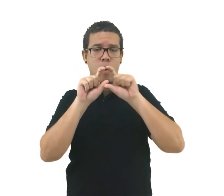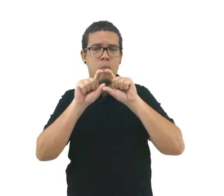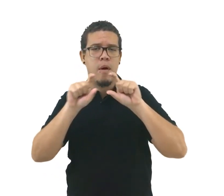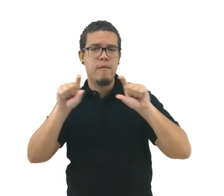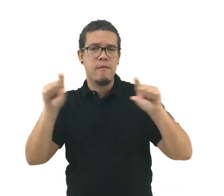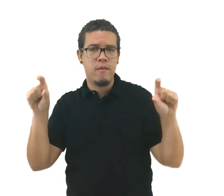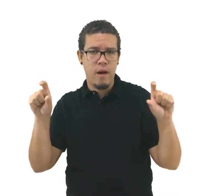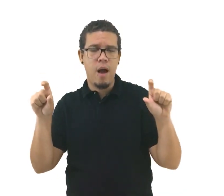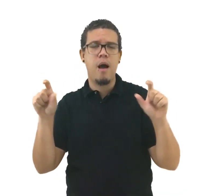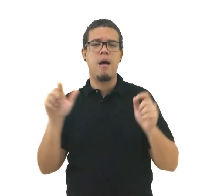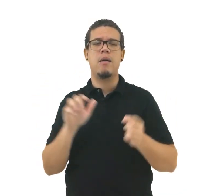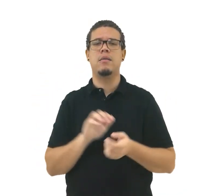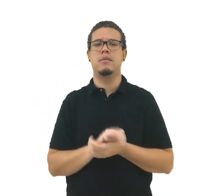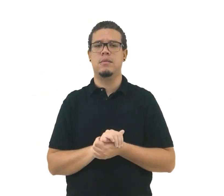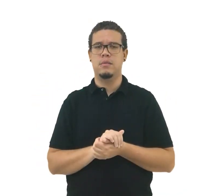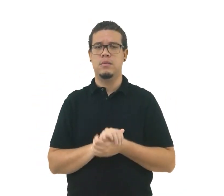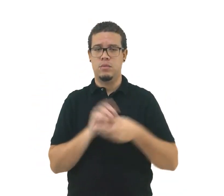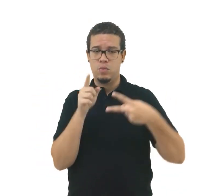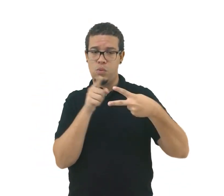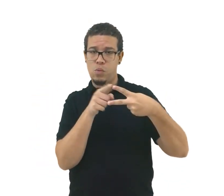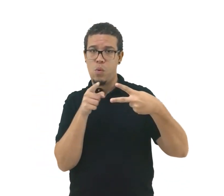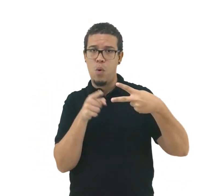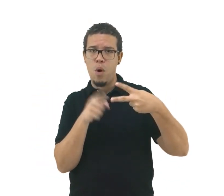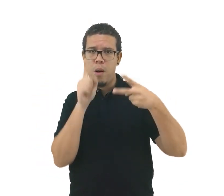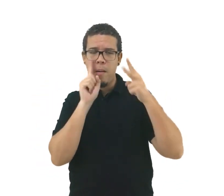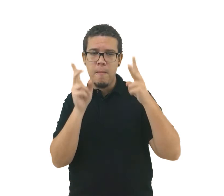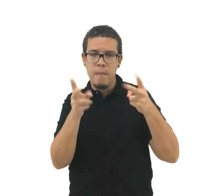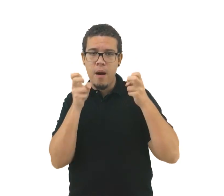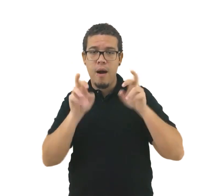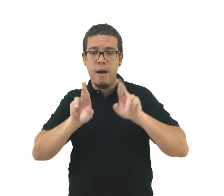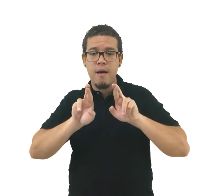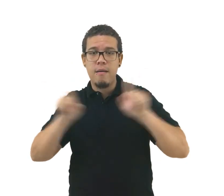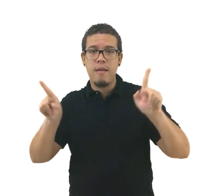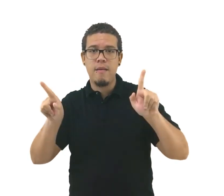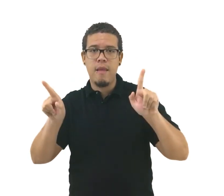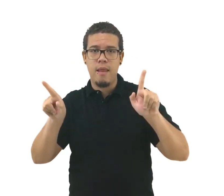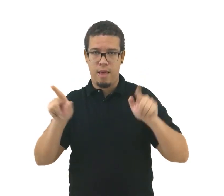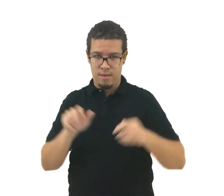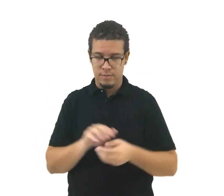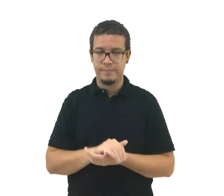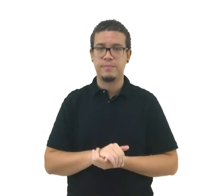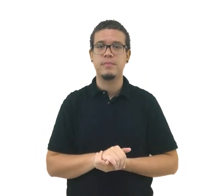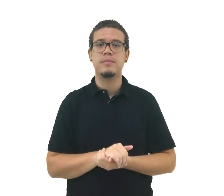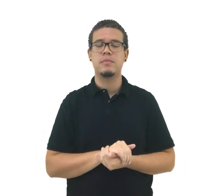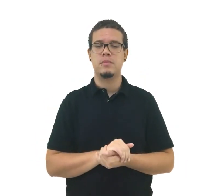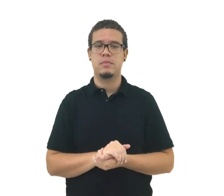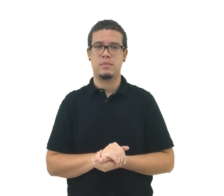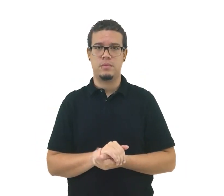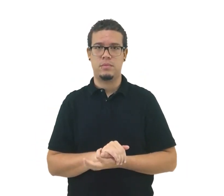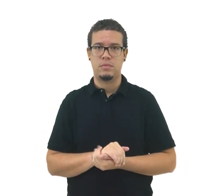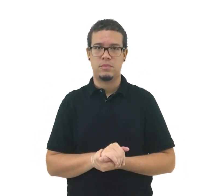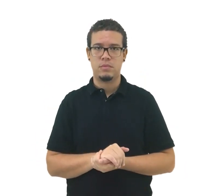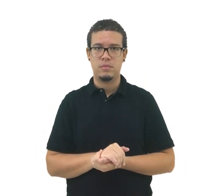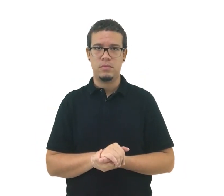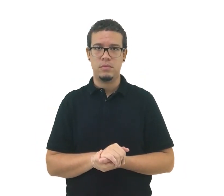relação ao movimento. Vou apresentar uma frase. Perceba a diferença entre as frases que